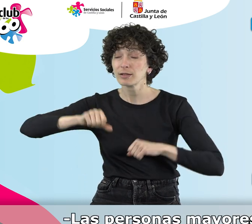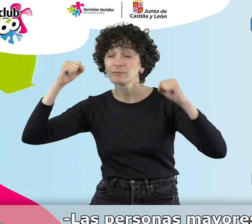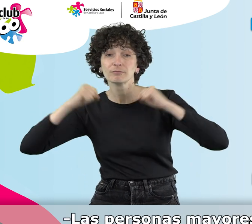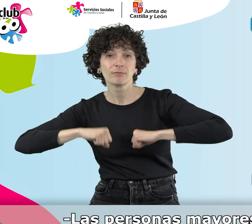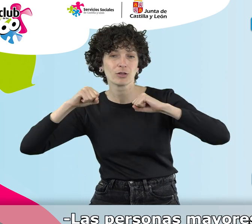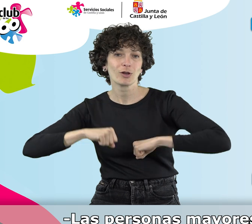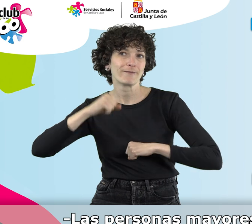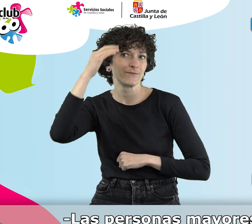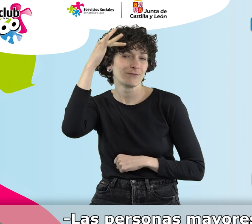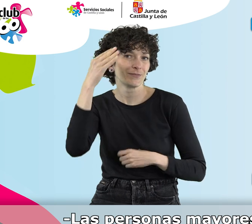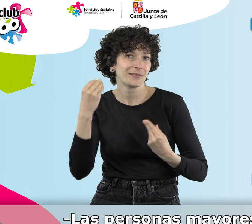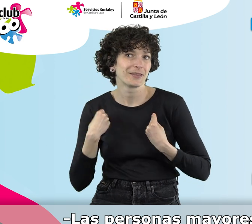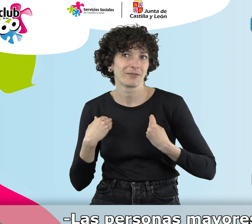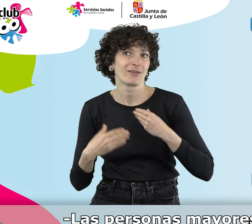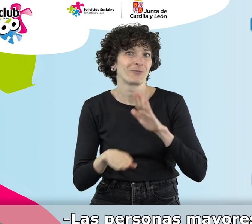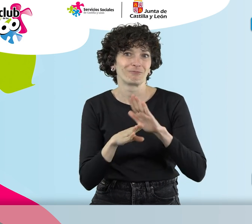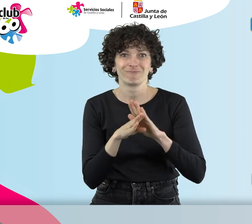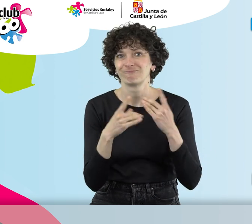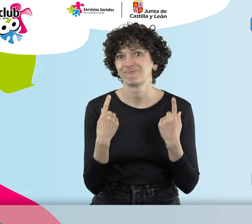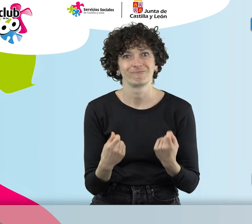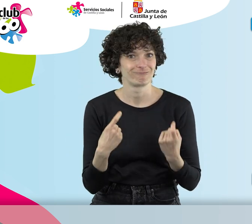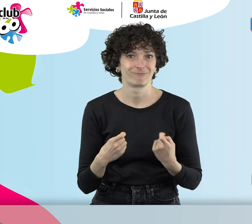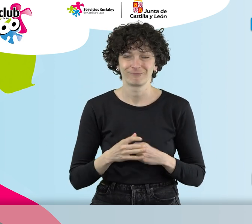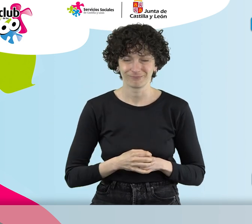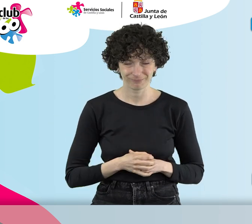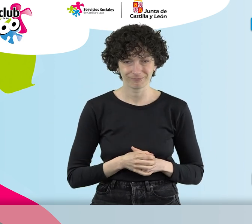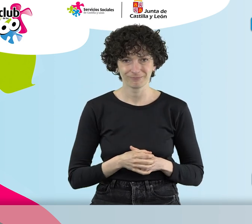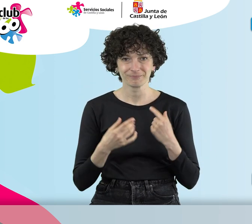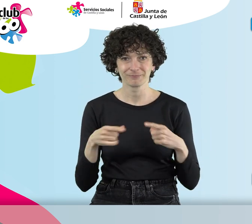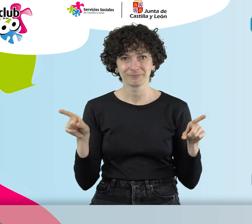mayores necesitamos seguir teniendo ilusión de vivir.